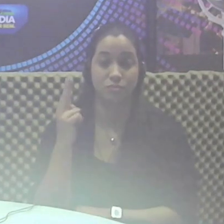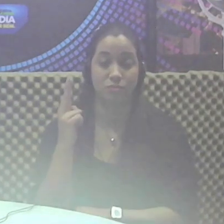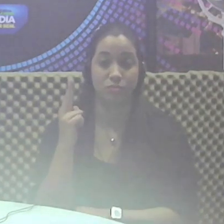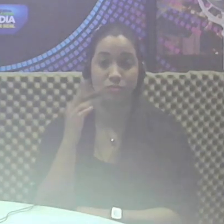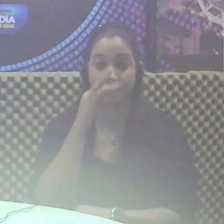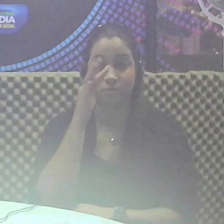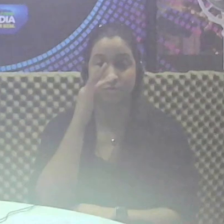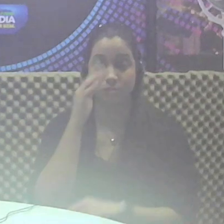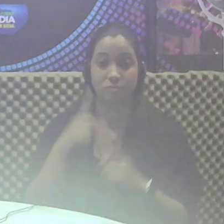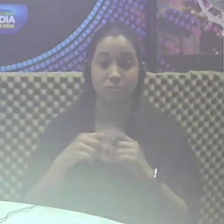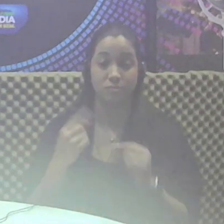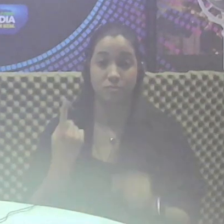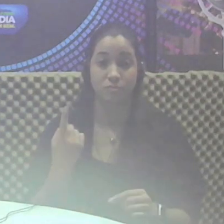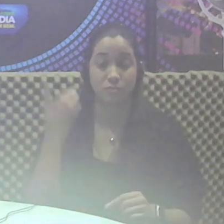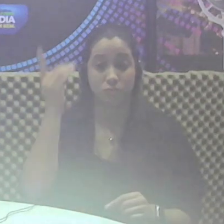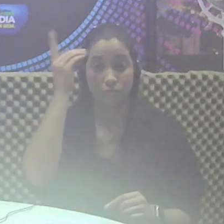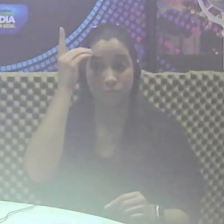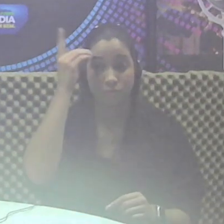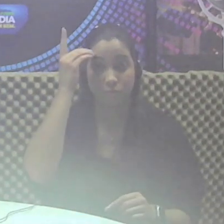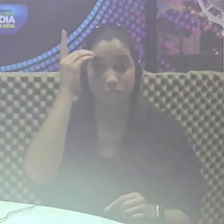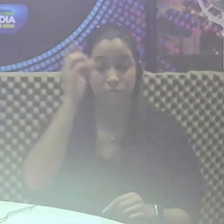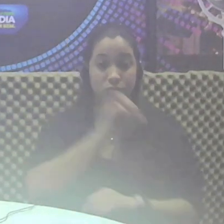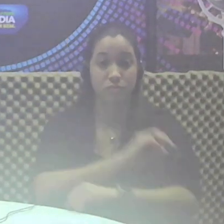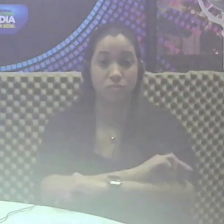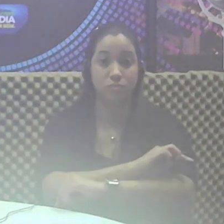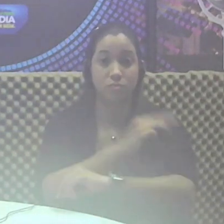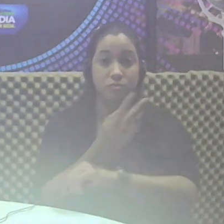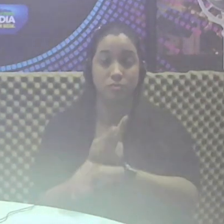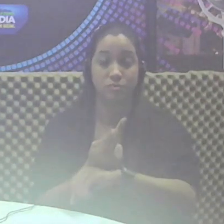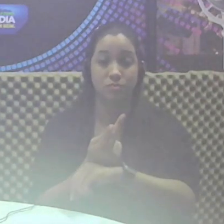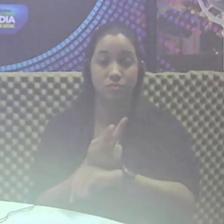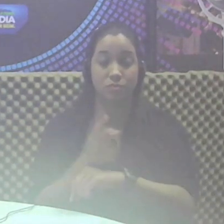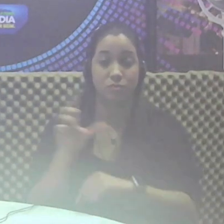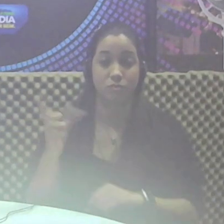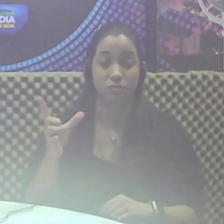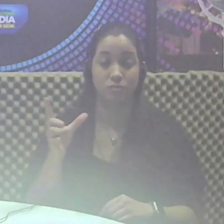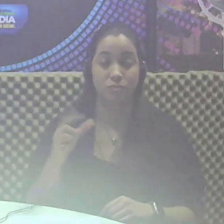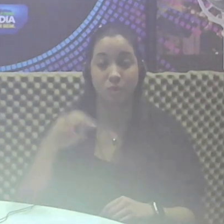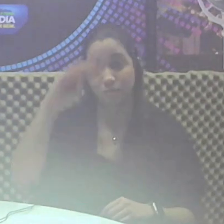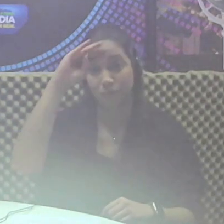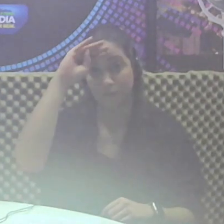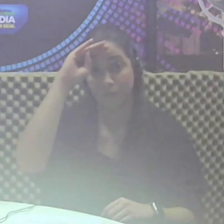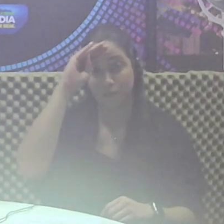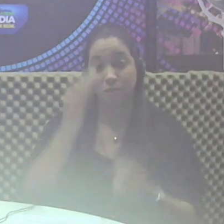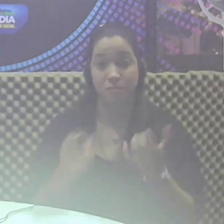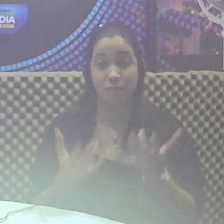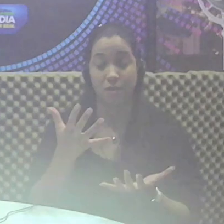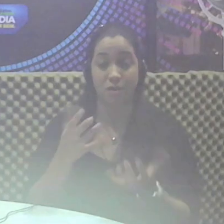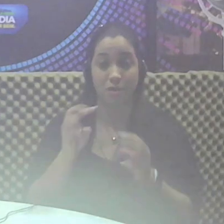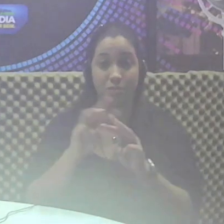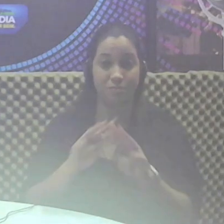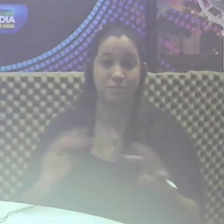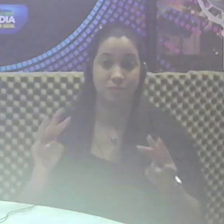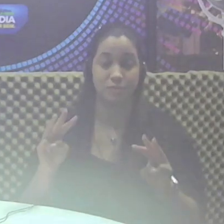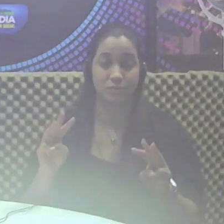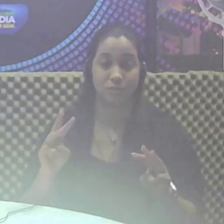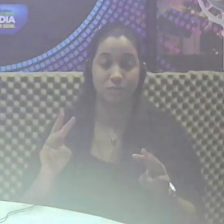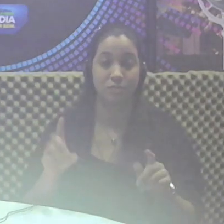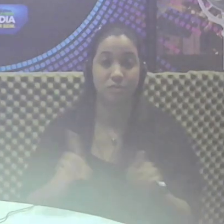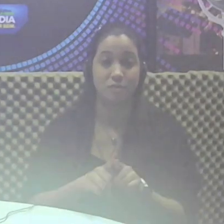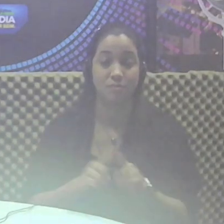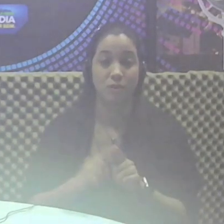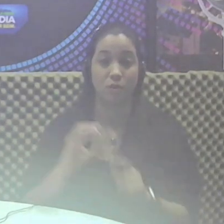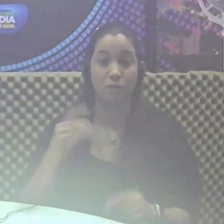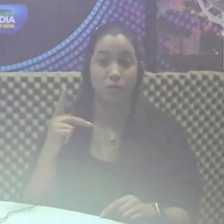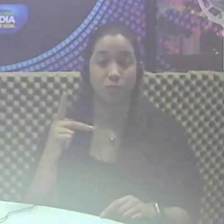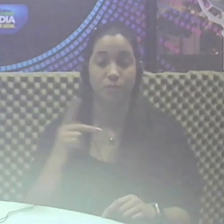Brasília 1, Dom Almir, Monte Hebron e Luizote, das UAIs Pampulha, Planalto e Martins e da UBS Custódio